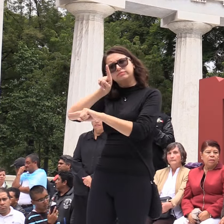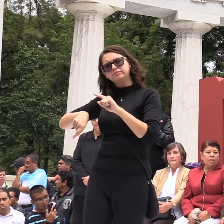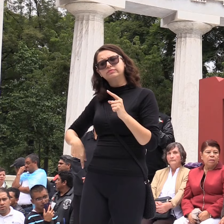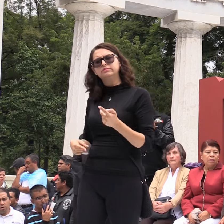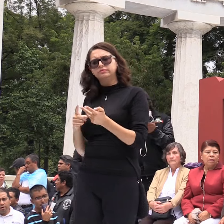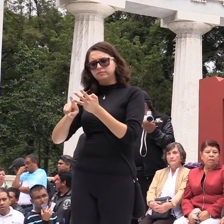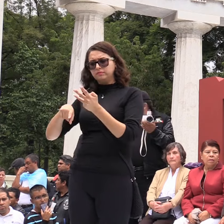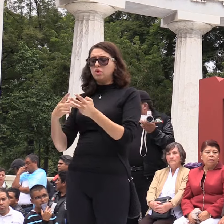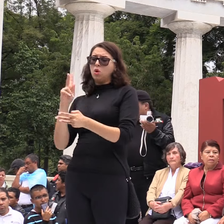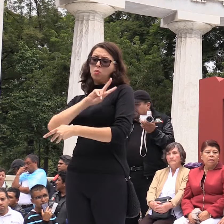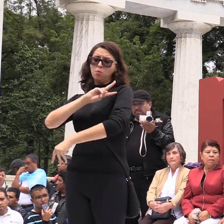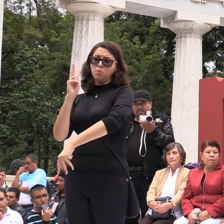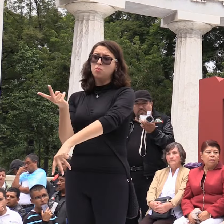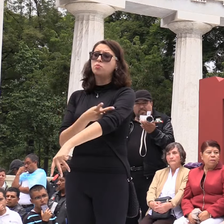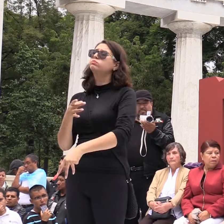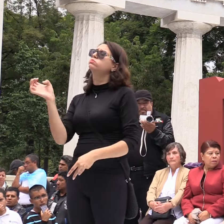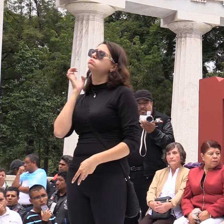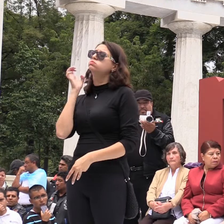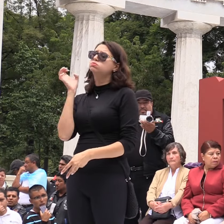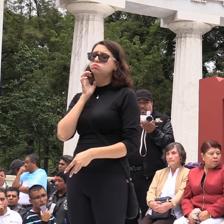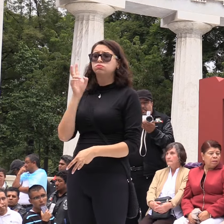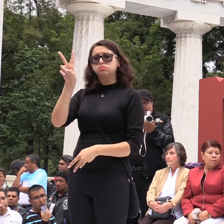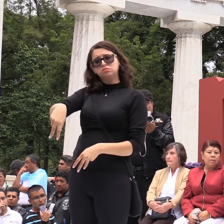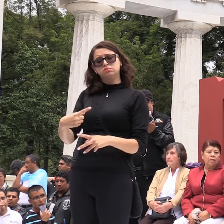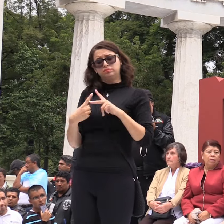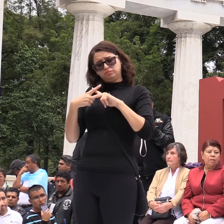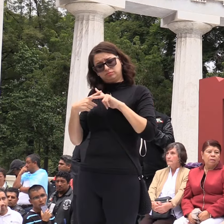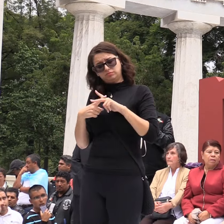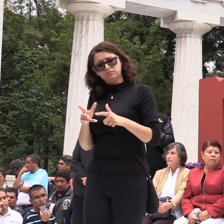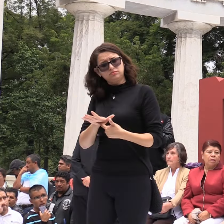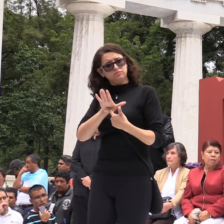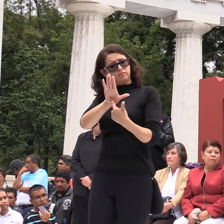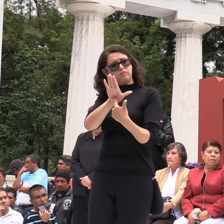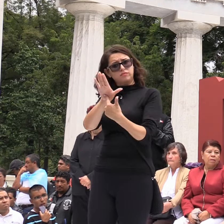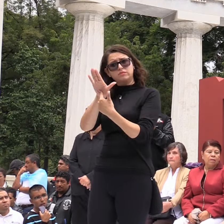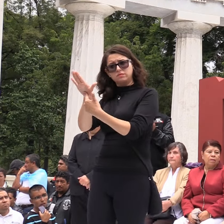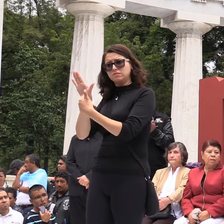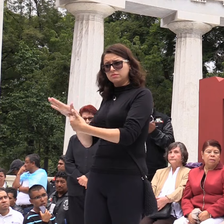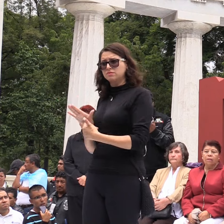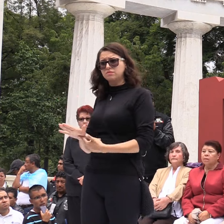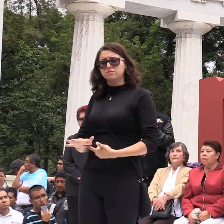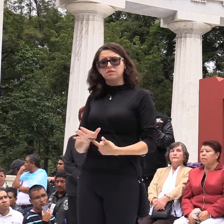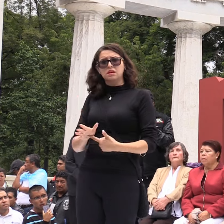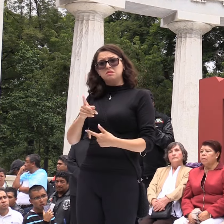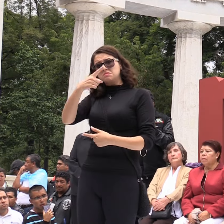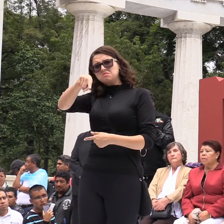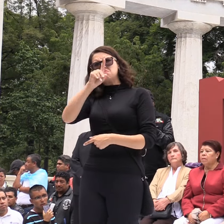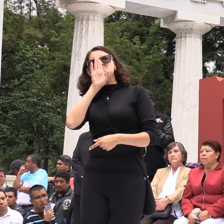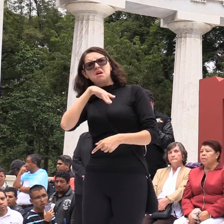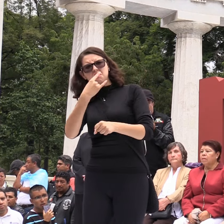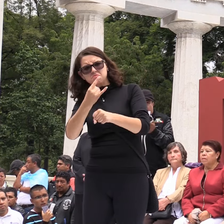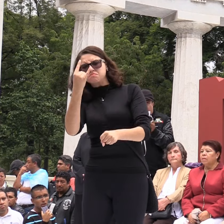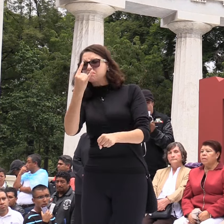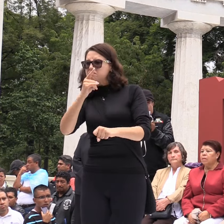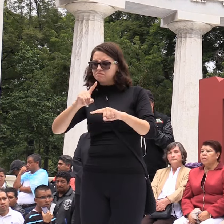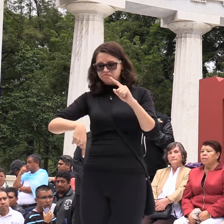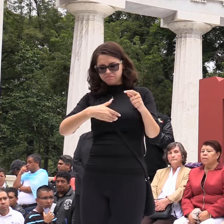Ejecutivo, exigiremos la efectiva rendición de cuentas y la revocación de mandato. Y en la